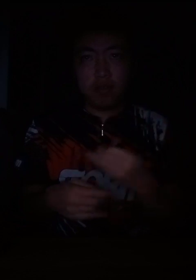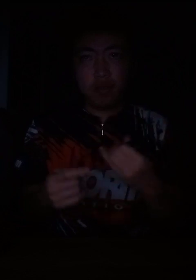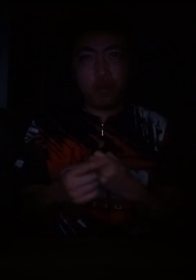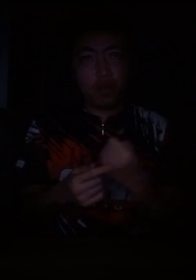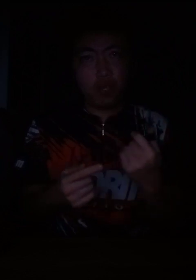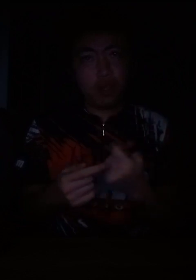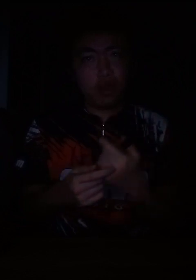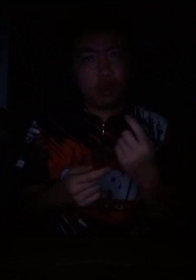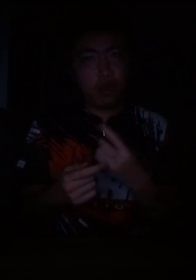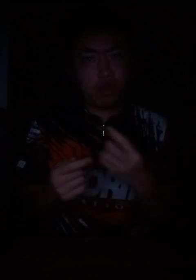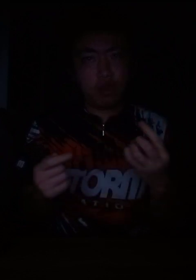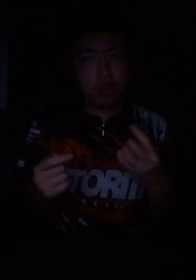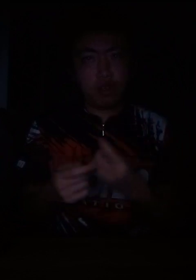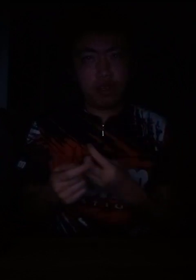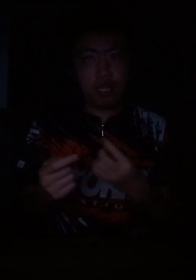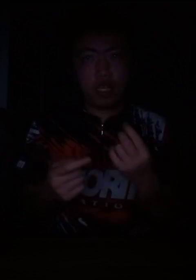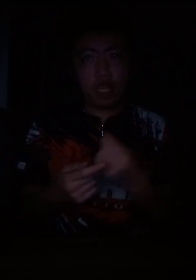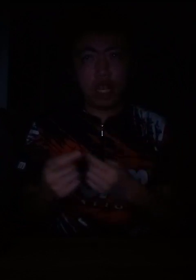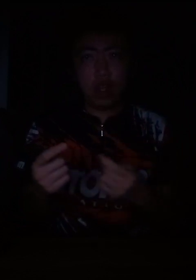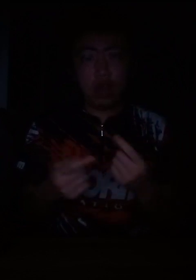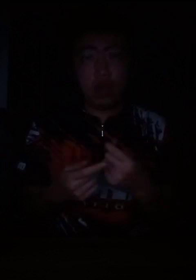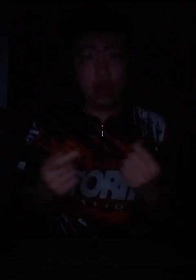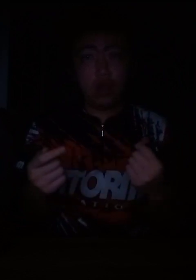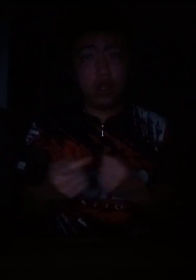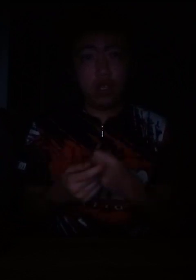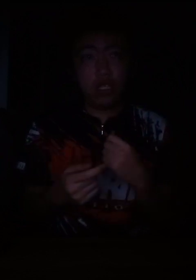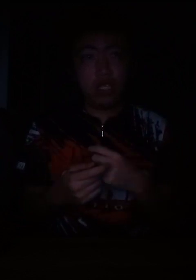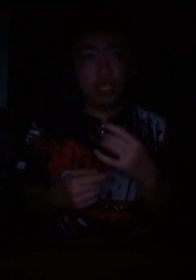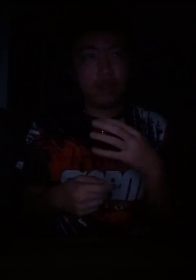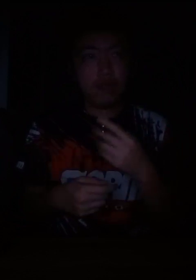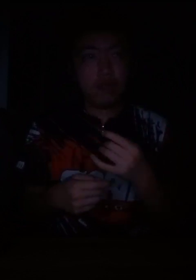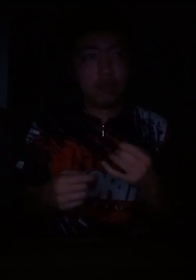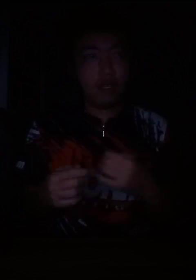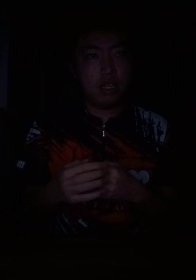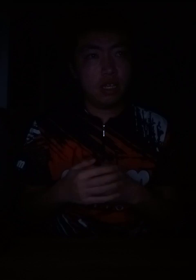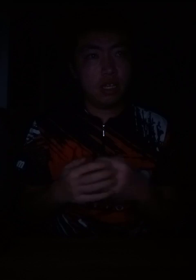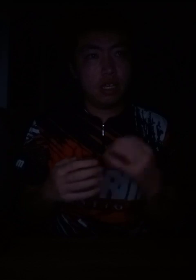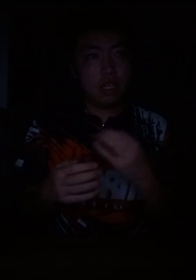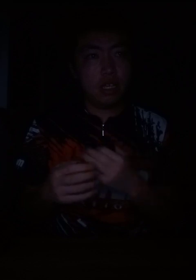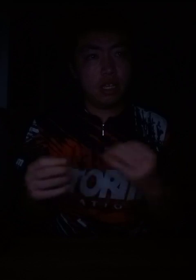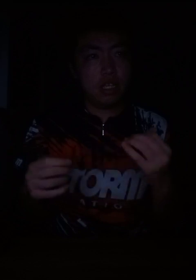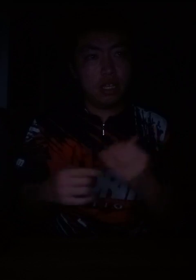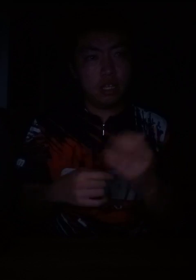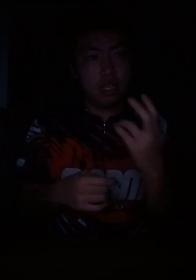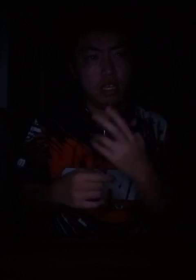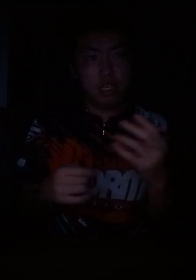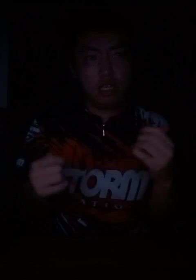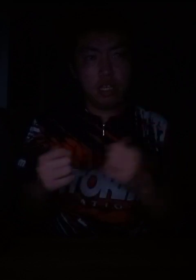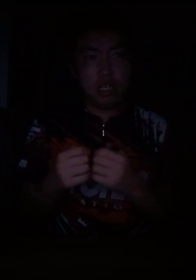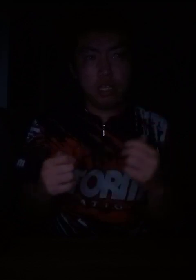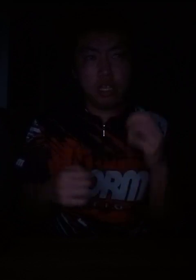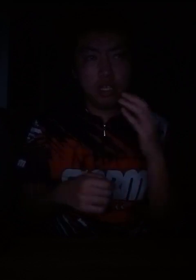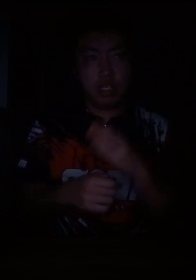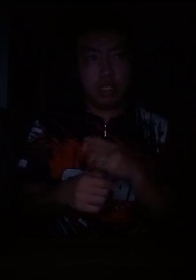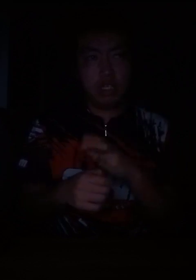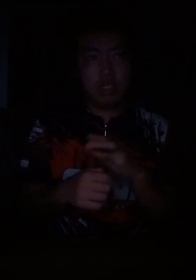어제 입장문을 통해 이 사실을 알게 된 프리랜서 기자 김모 씨가 자신에게 지속적으로 취업 청탁을 하며 협박을